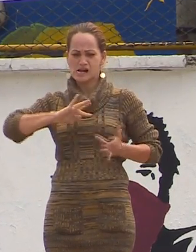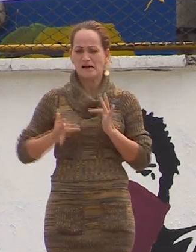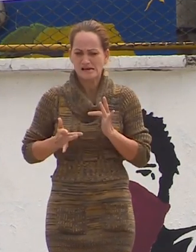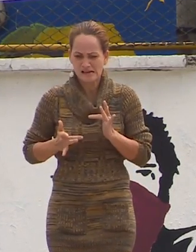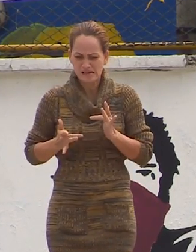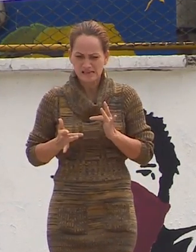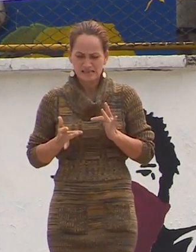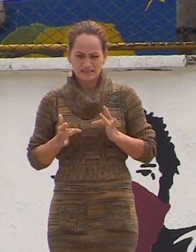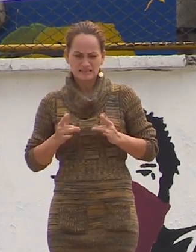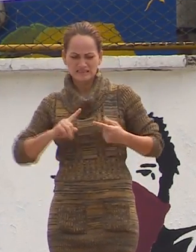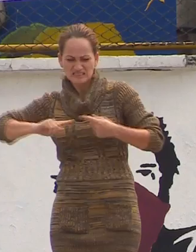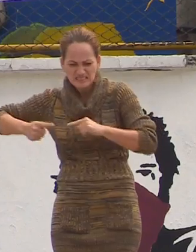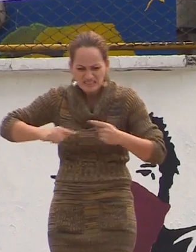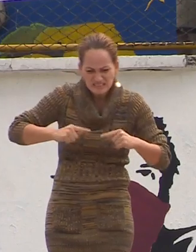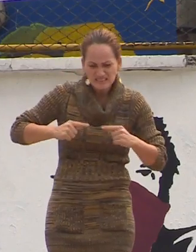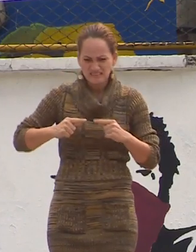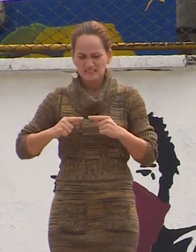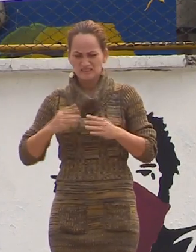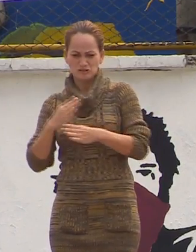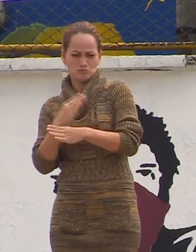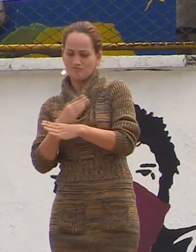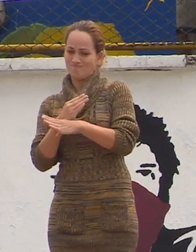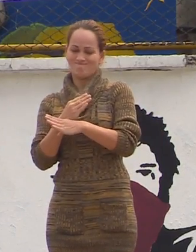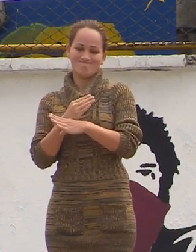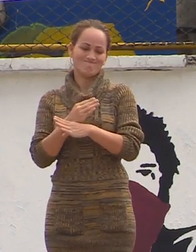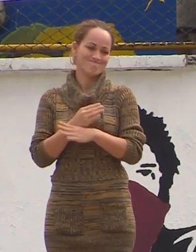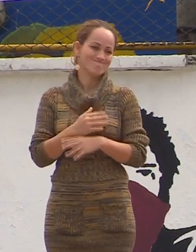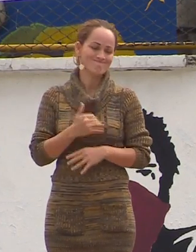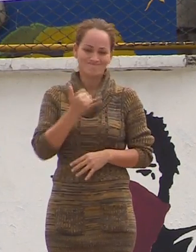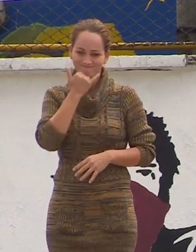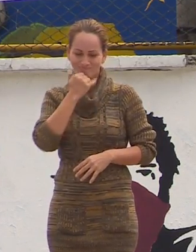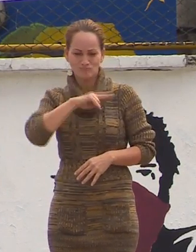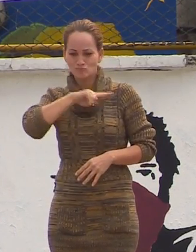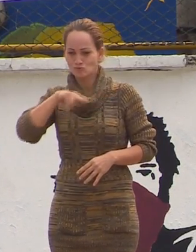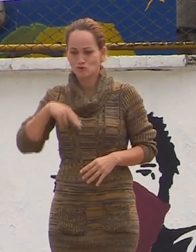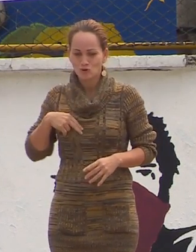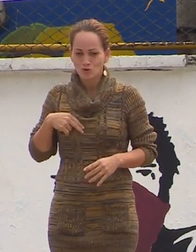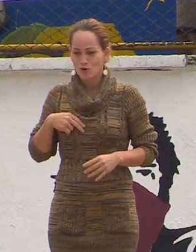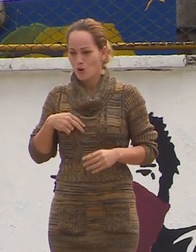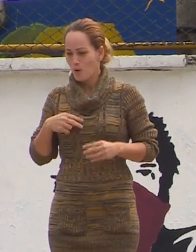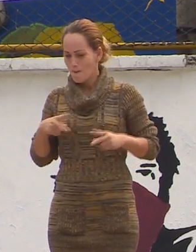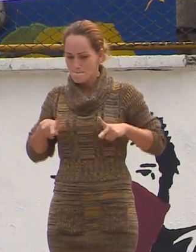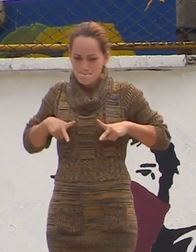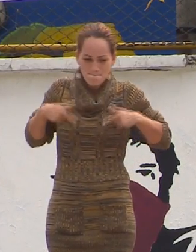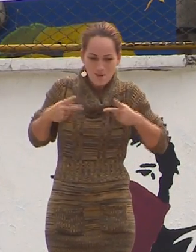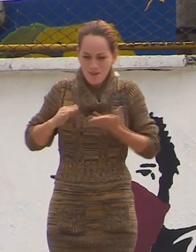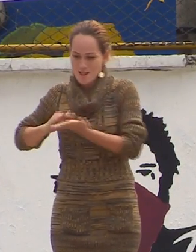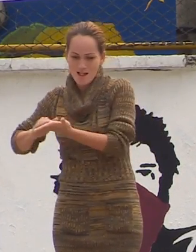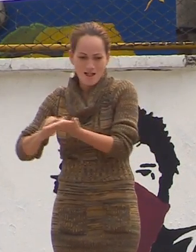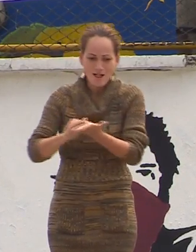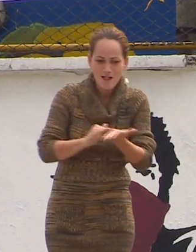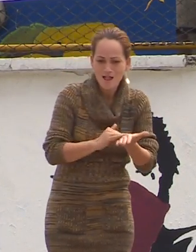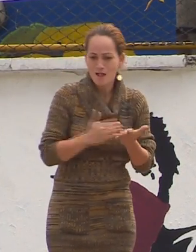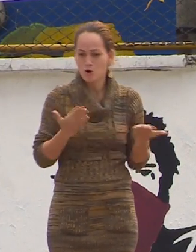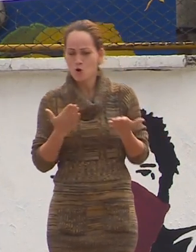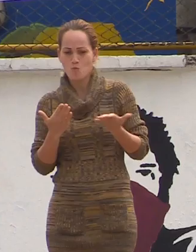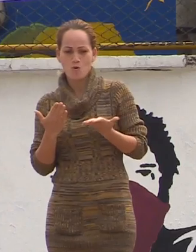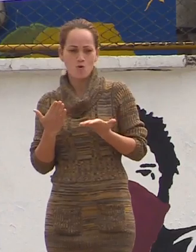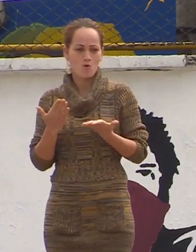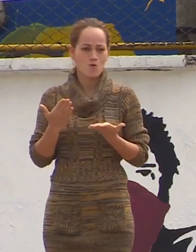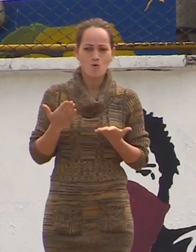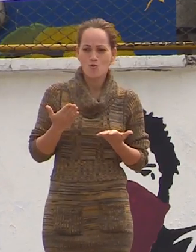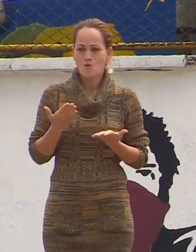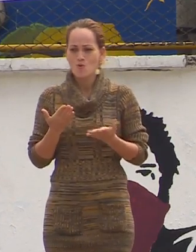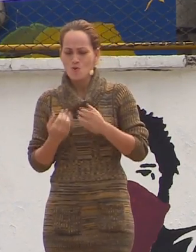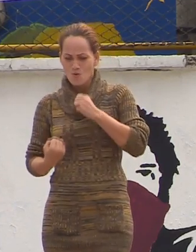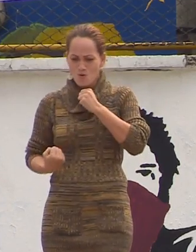afección, contradicción, fricción, no buscaríamos resolver la vida en común a partir de fórmulas